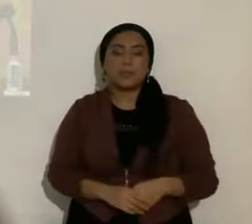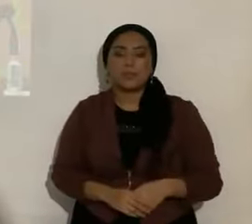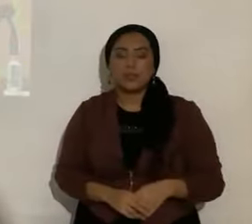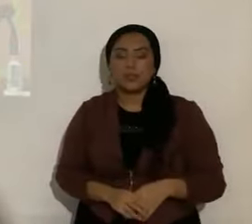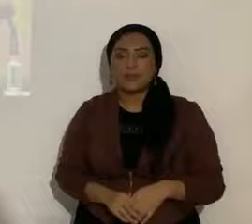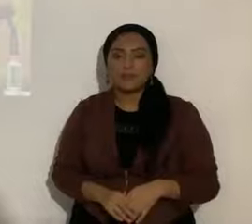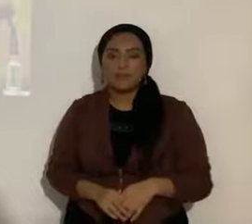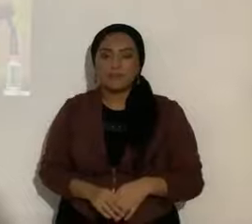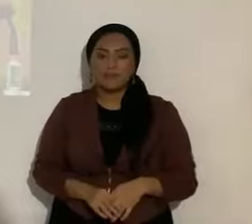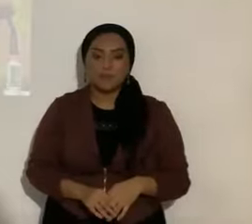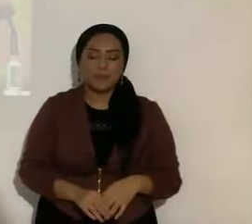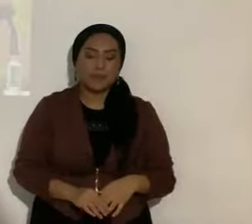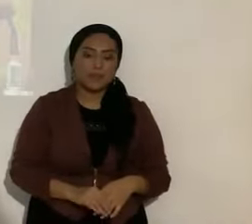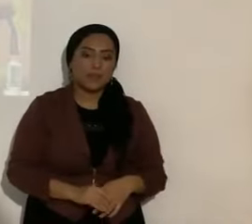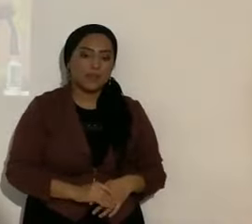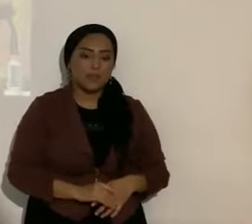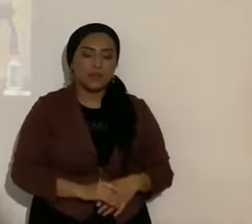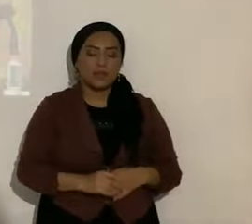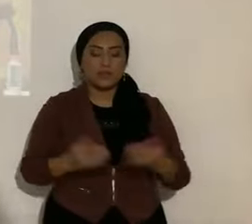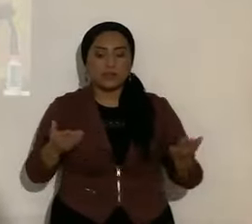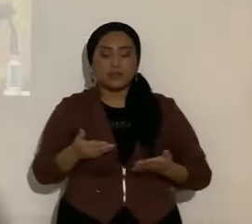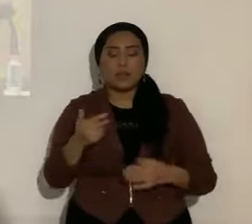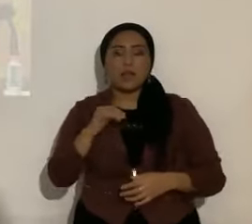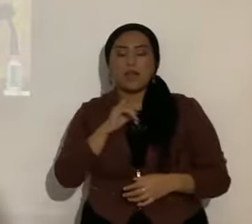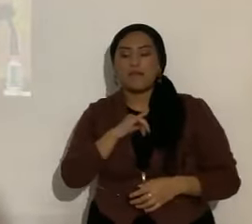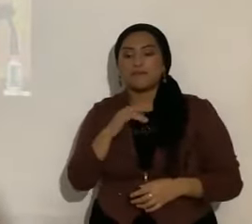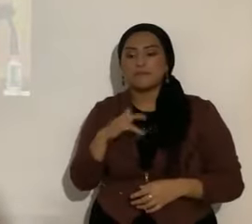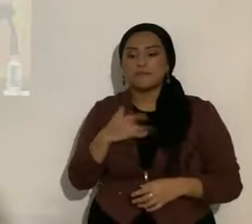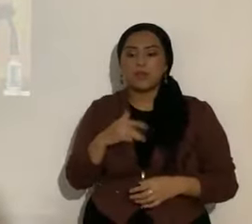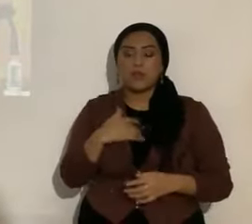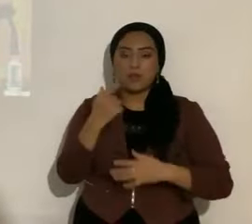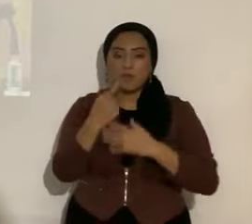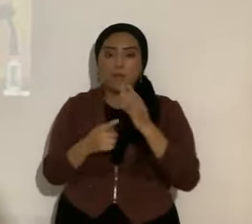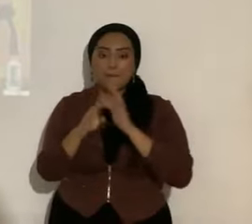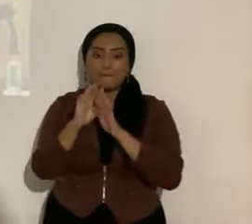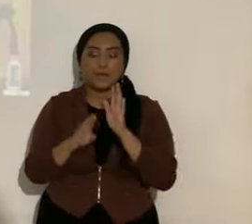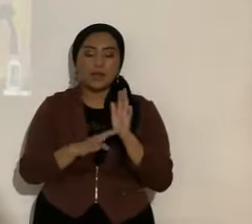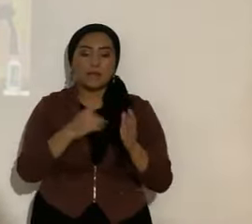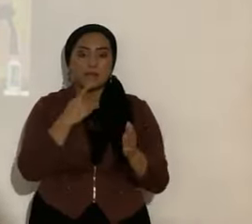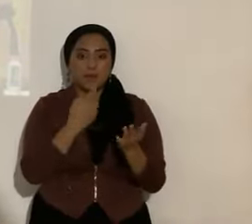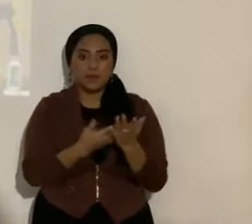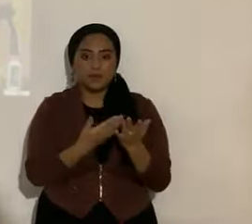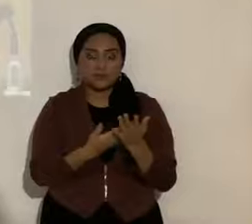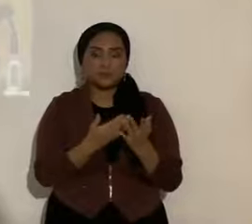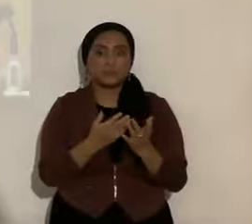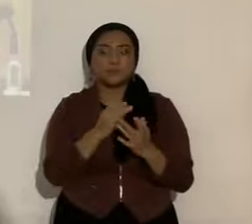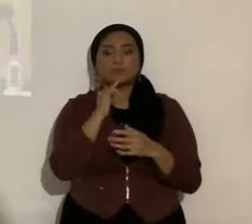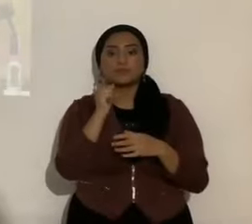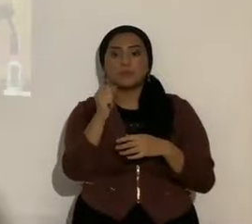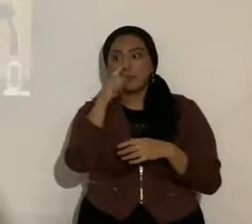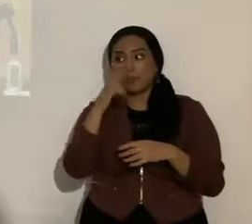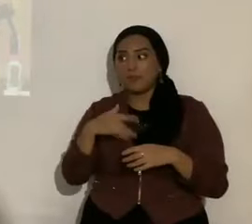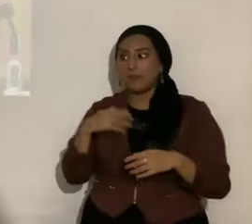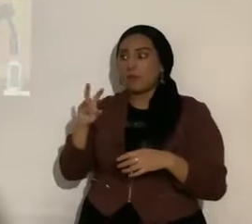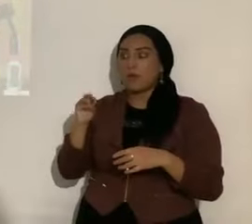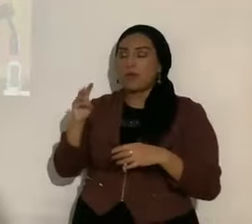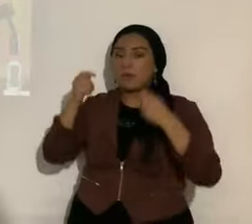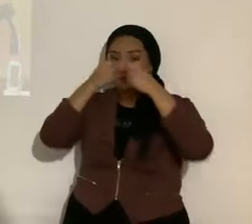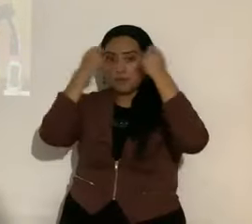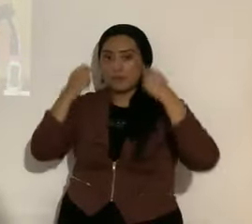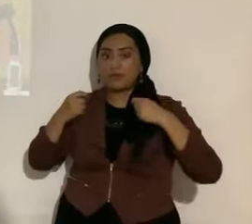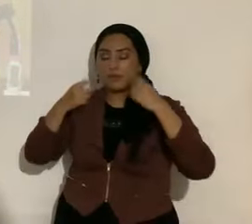tierra prometida. Entonces aquí yo siento que lo que dice la Biblia aquí sin duda es que por la impresión se le cayó el talí